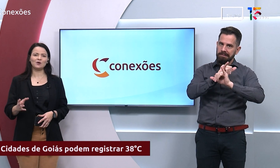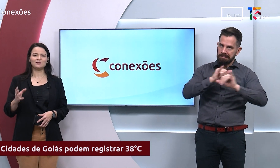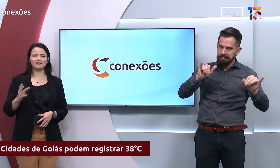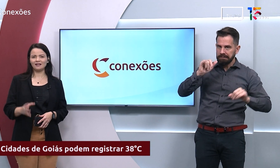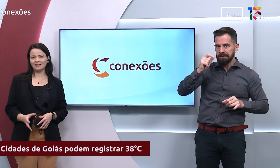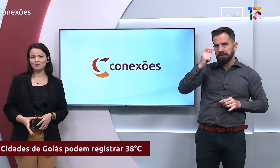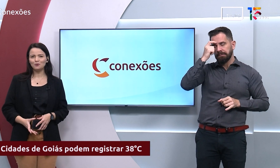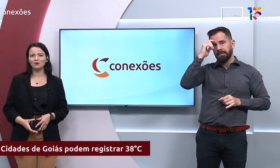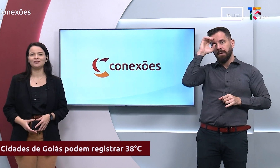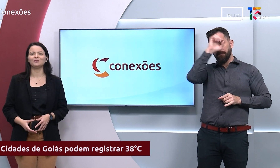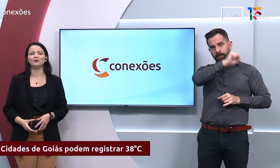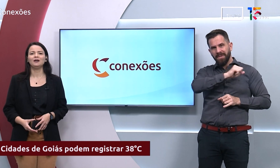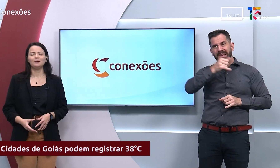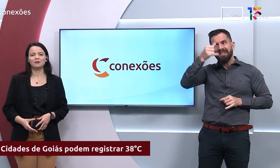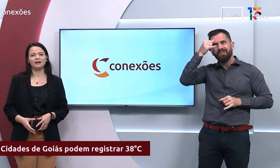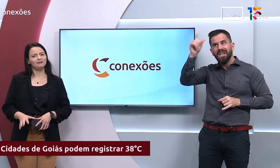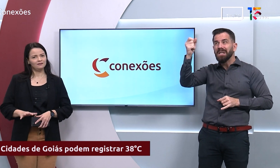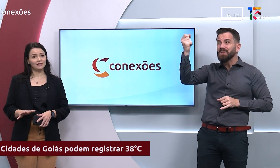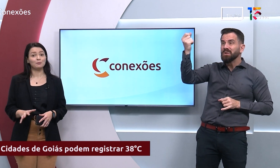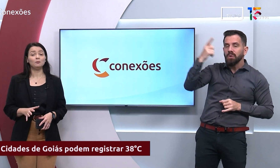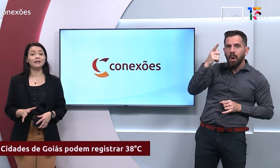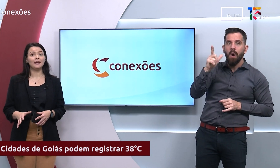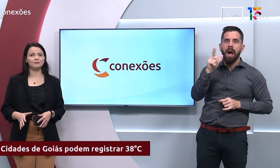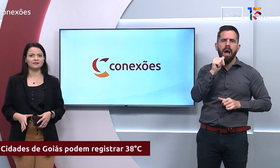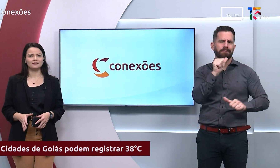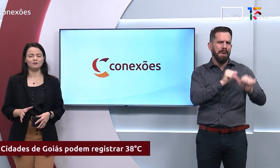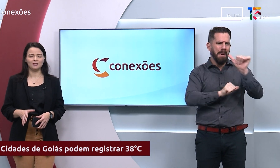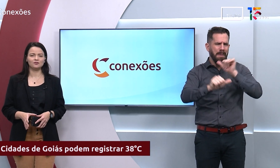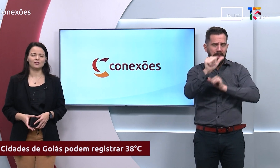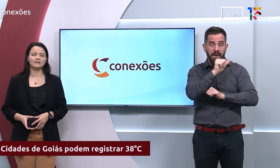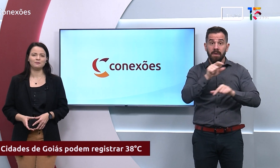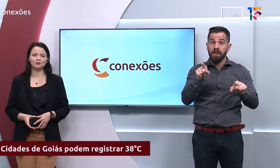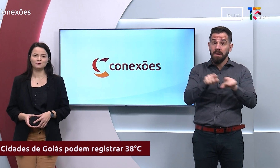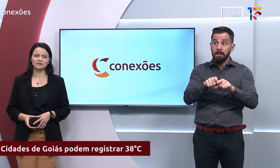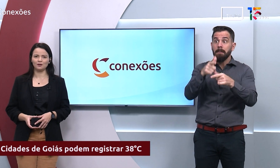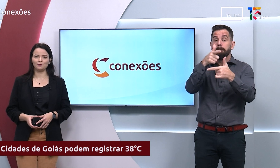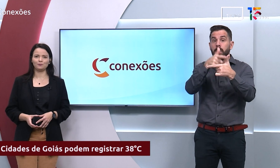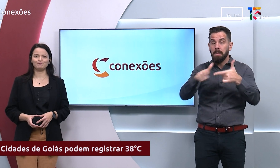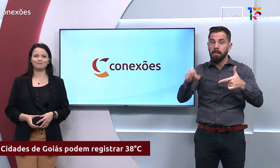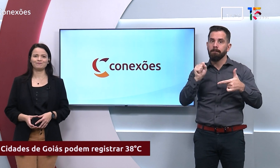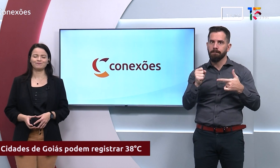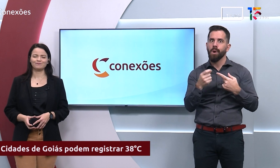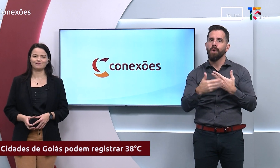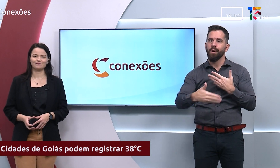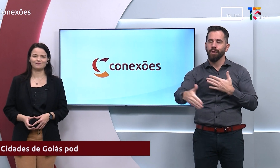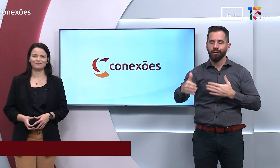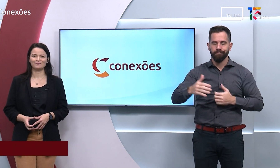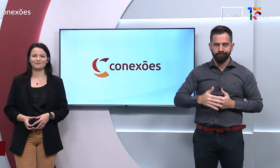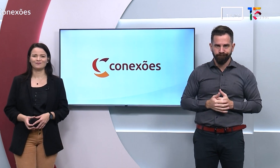Evitar sol, se hidratar muito, para evitar problemas durante esse período seco.